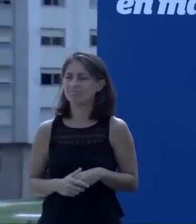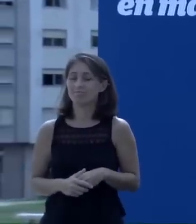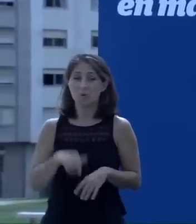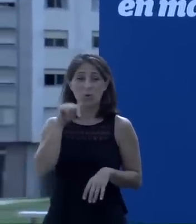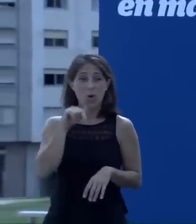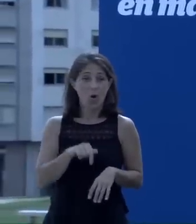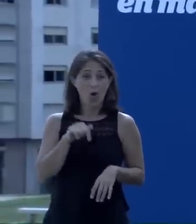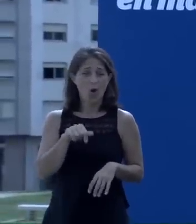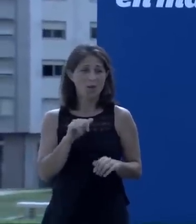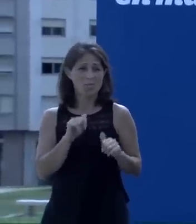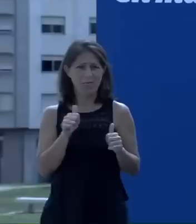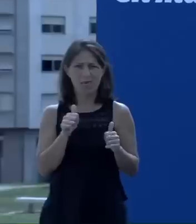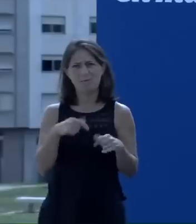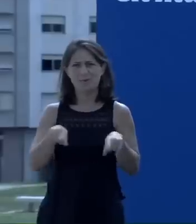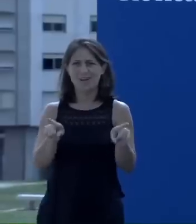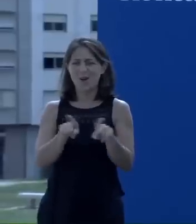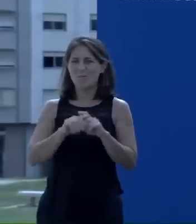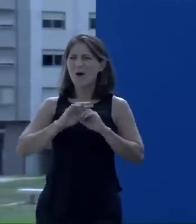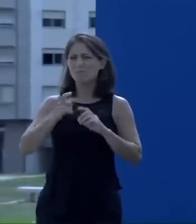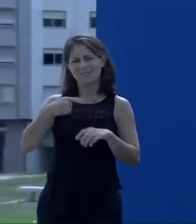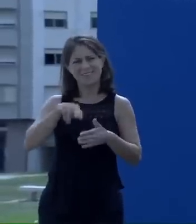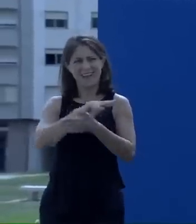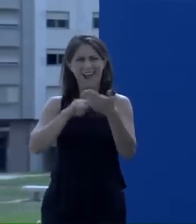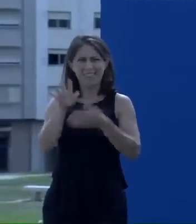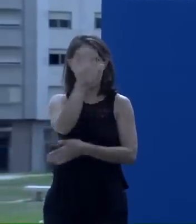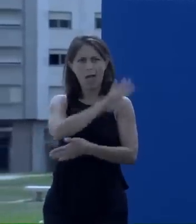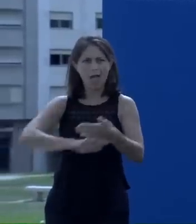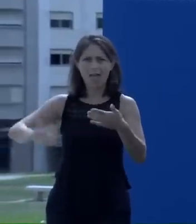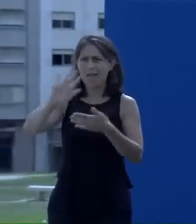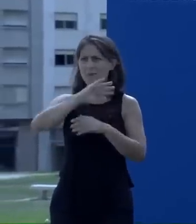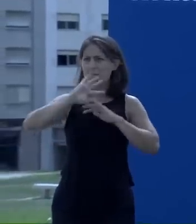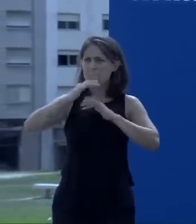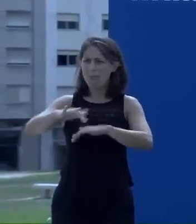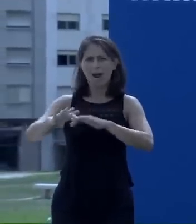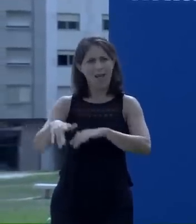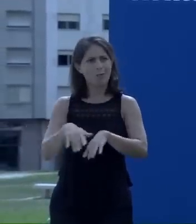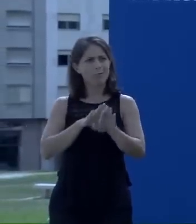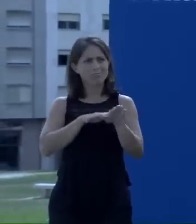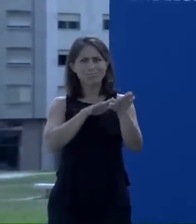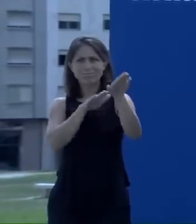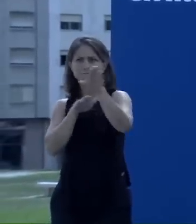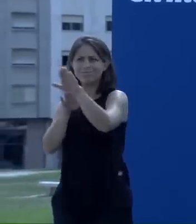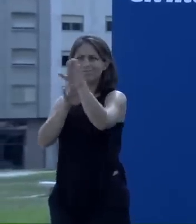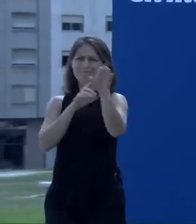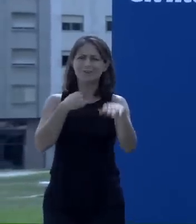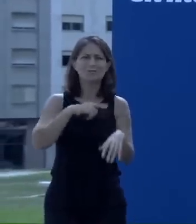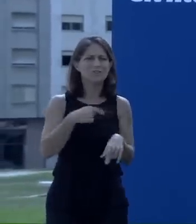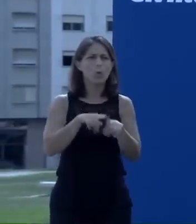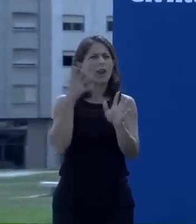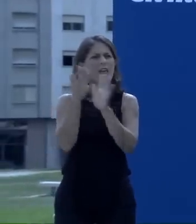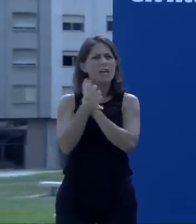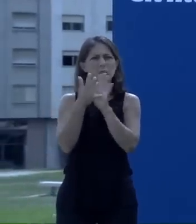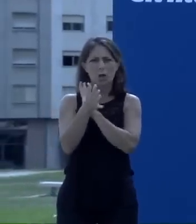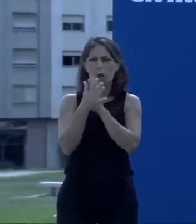Comezamos hoxe a caravana electoral de Marea por todo o país e queríamos comezala nun doble sentido, explicando que era o